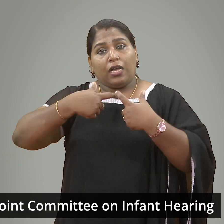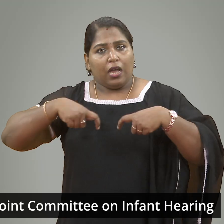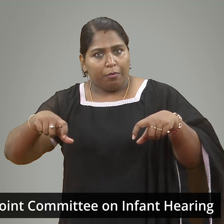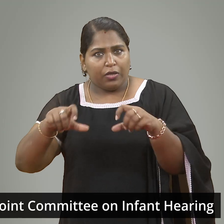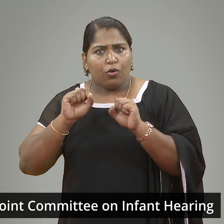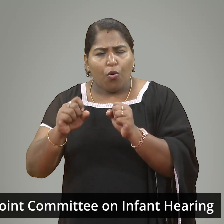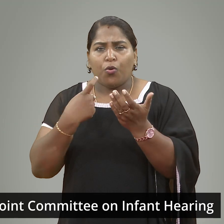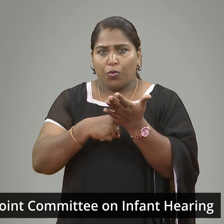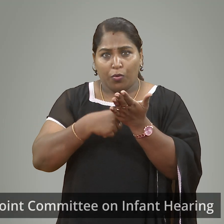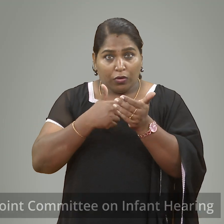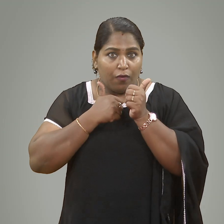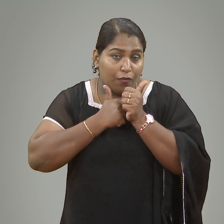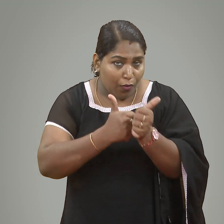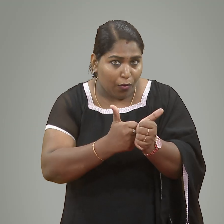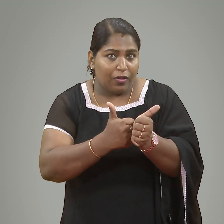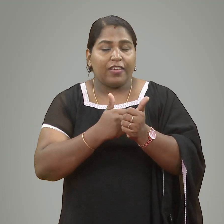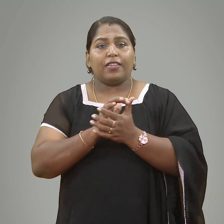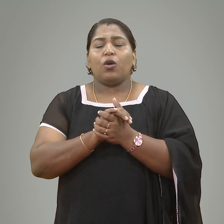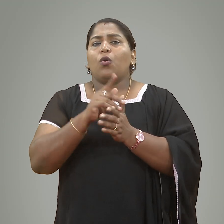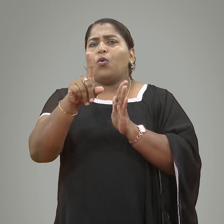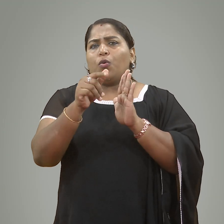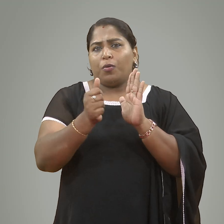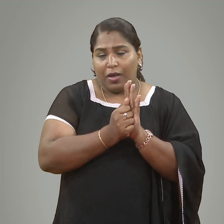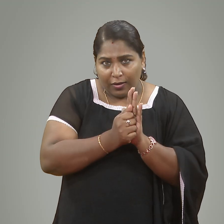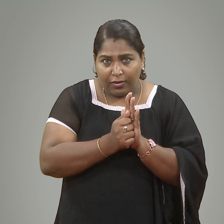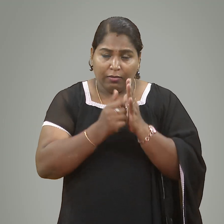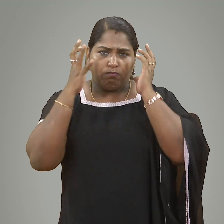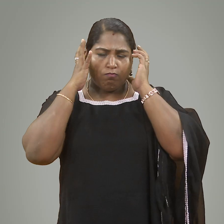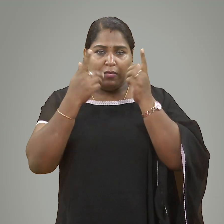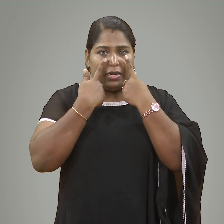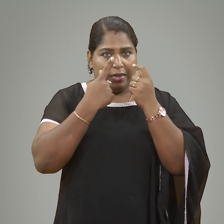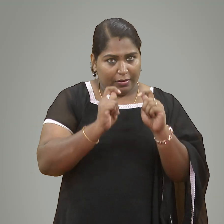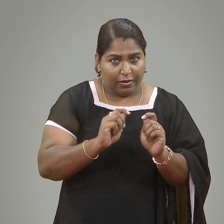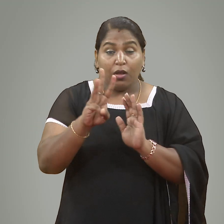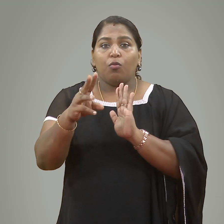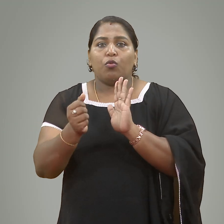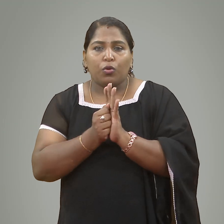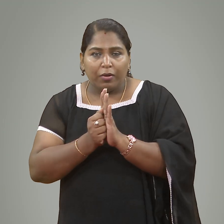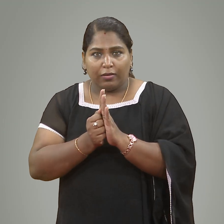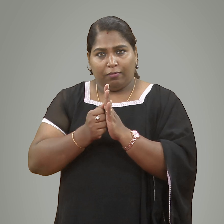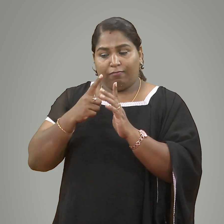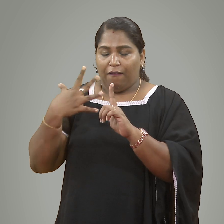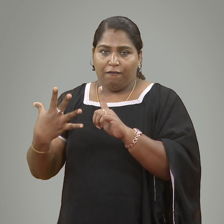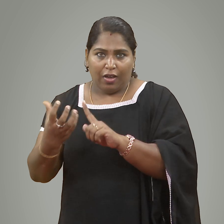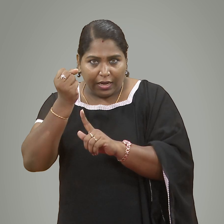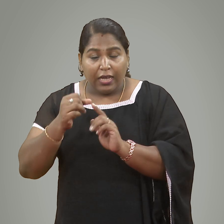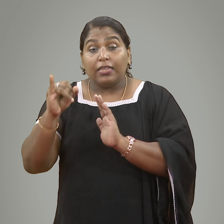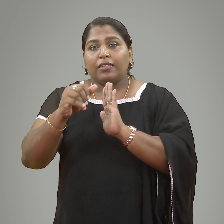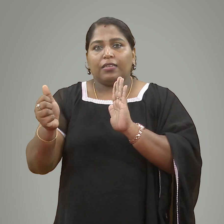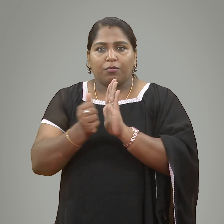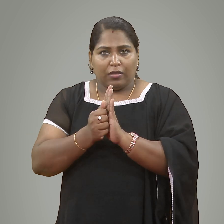ഒരു സംഘടനയുടെ ഗൈഡ് ലൈൻസ് അനുസരിച്ച് 1 മാസത്തിൽ കേൾവിക്കുറവ് സ്ക്രീൻ ചെയ്യുകയും 3-ാം മാസത്തിൽ ഡയഗ്നോസ് ചെയ്യുകയും